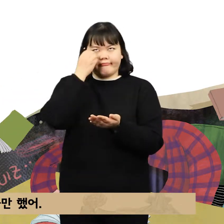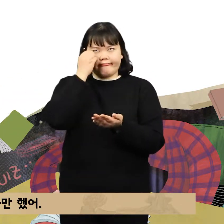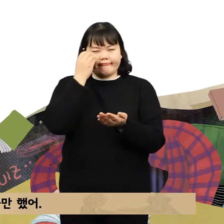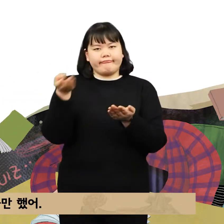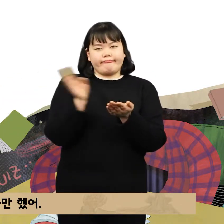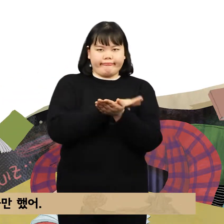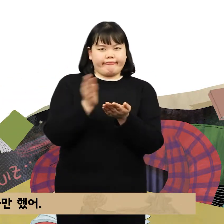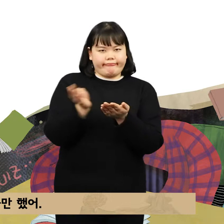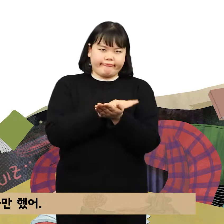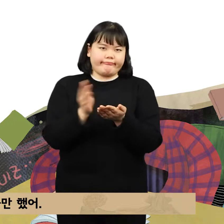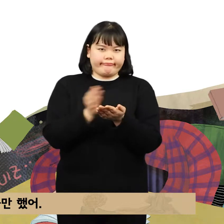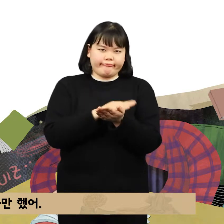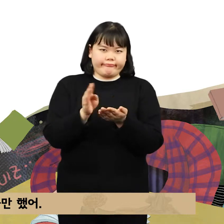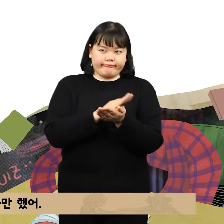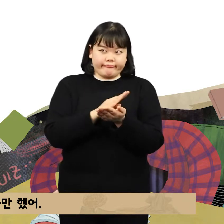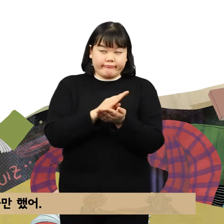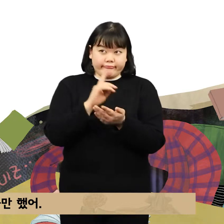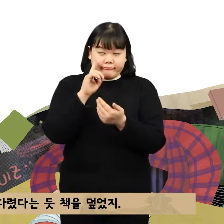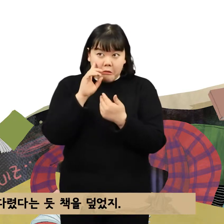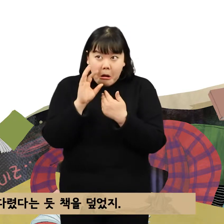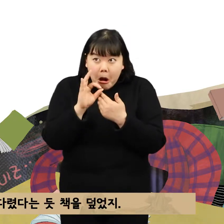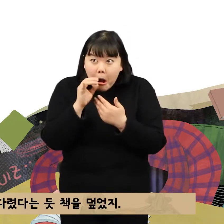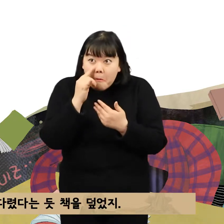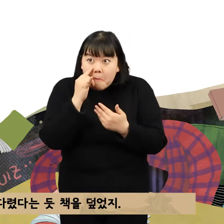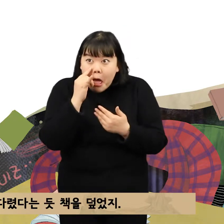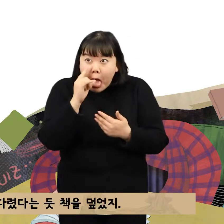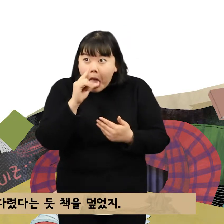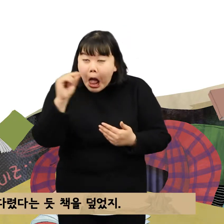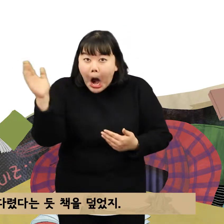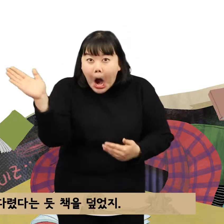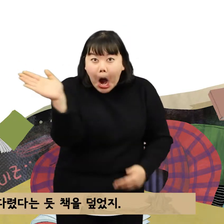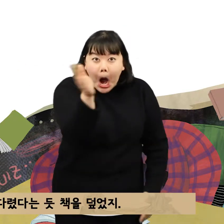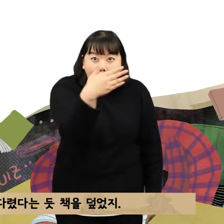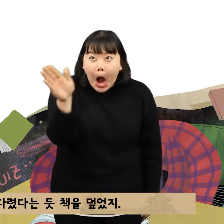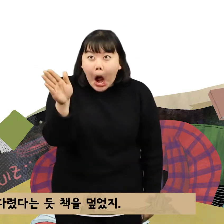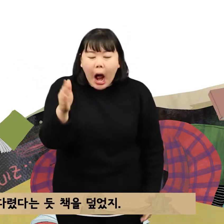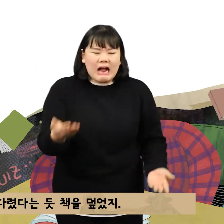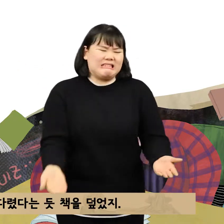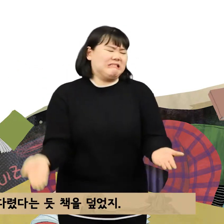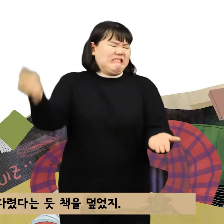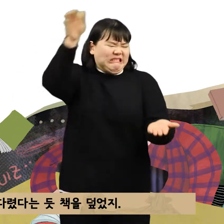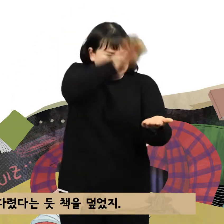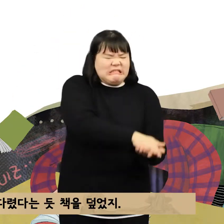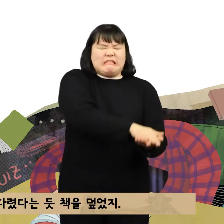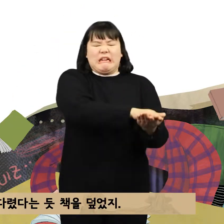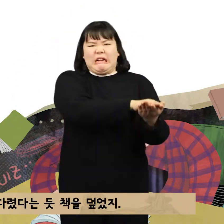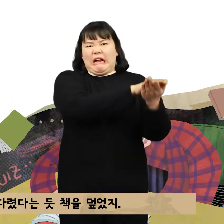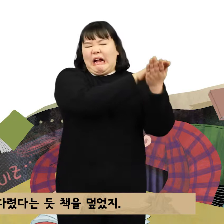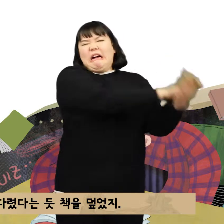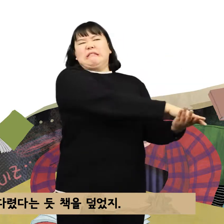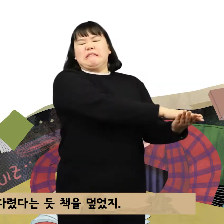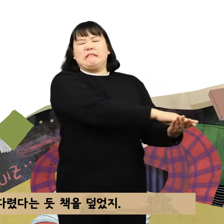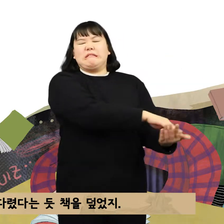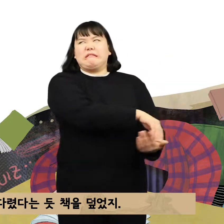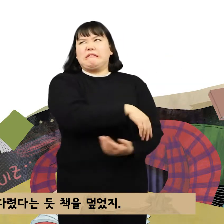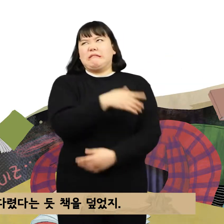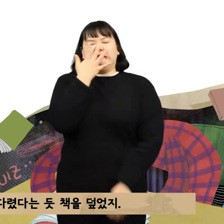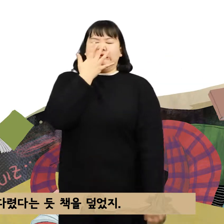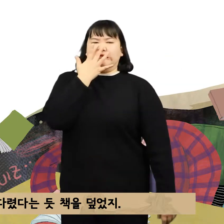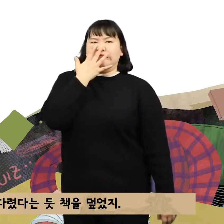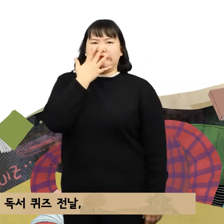신용만 했어. 그러다 엄마만 없으면 기다렸다는 듯 책을 덮었지.